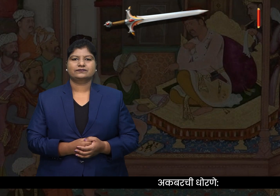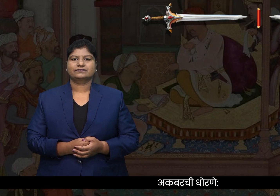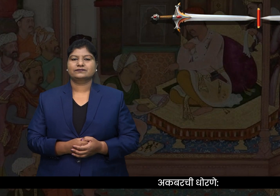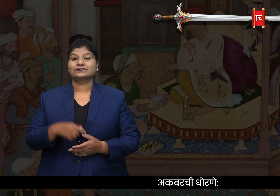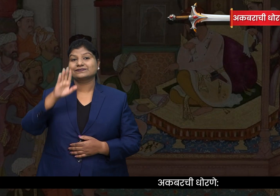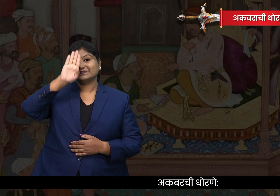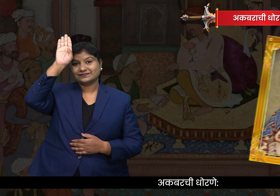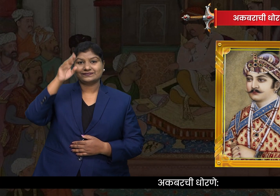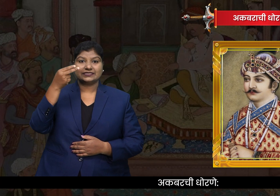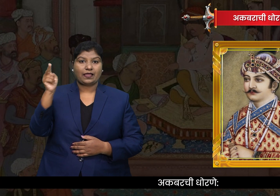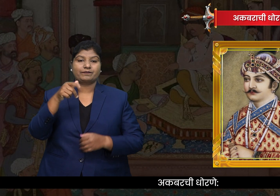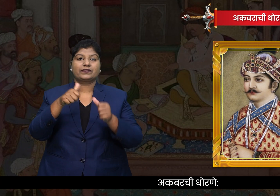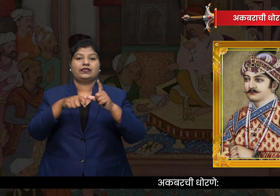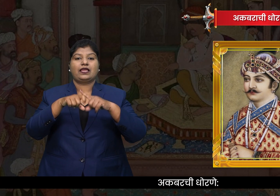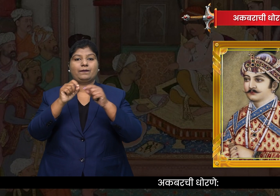अकबराची धोरणे.